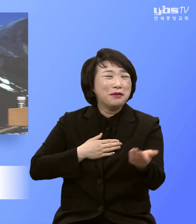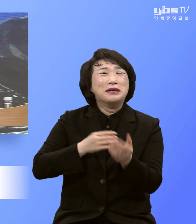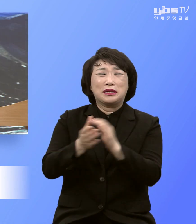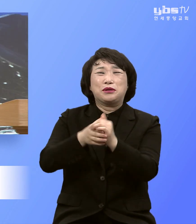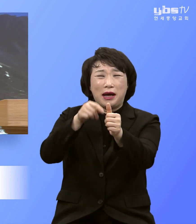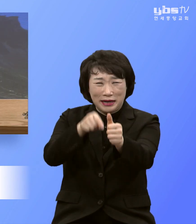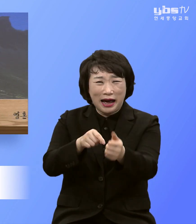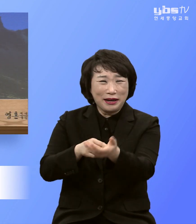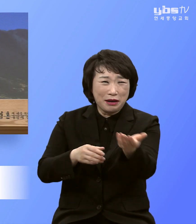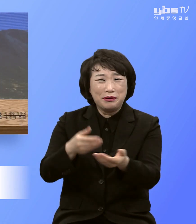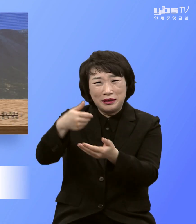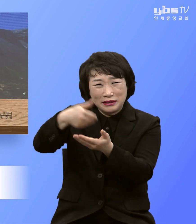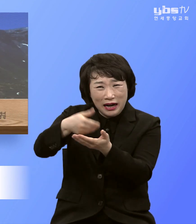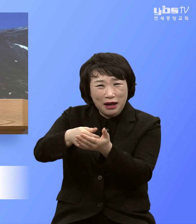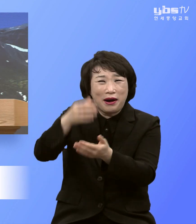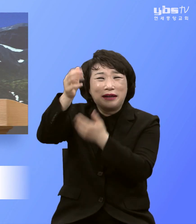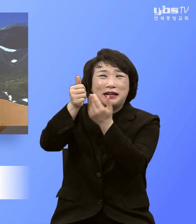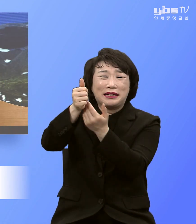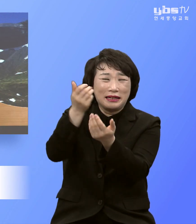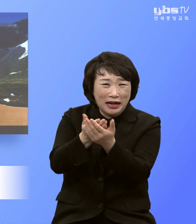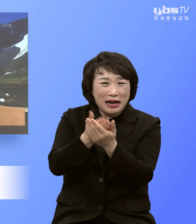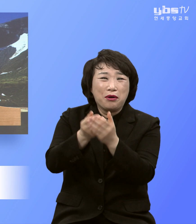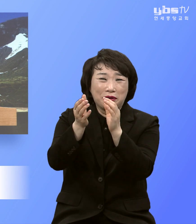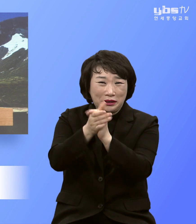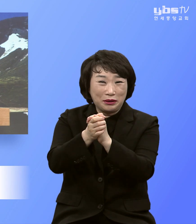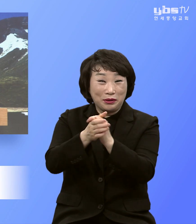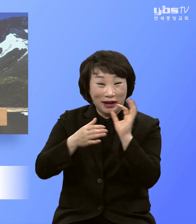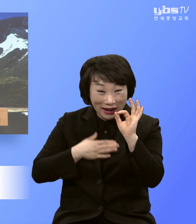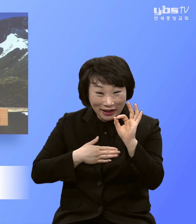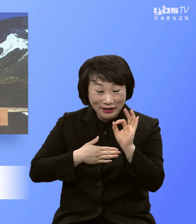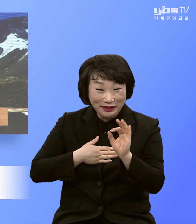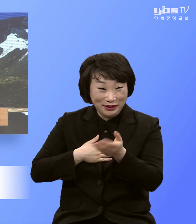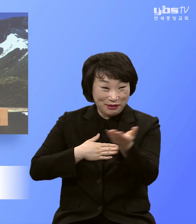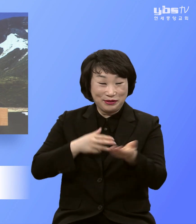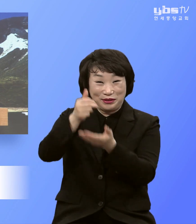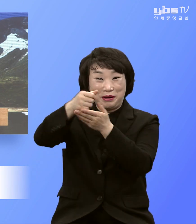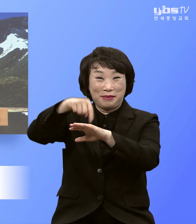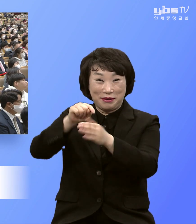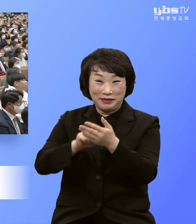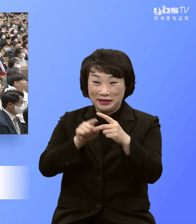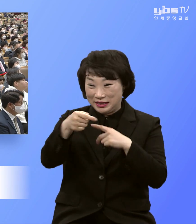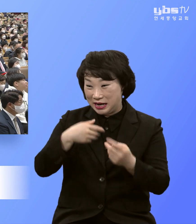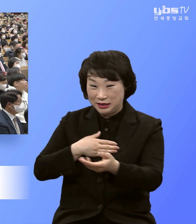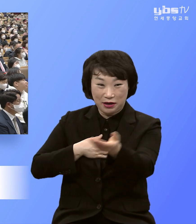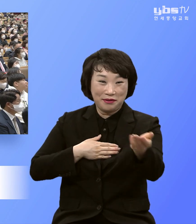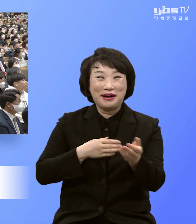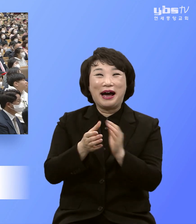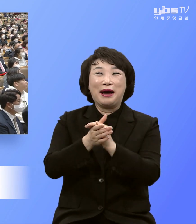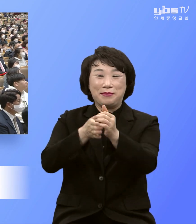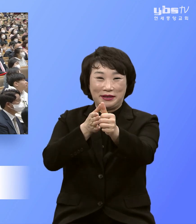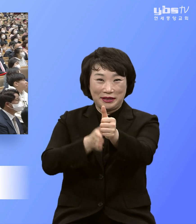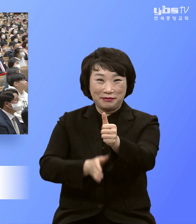기도해라, 달라고 해라. 주님 마음 이해하시면 아멘 합시다.